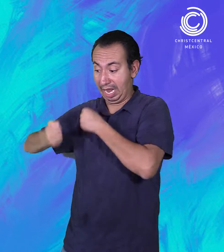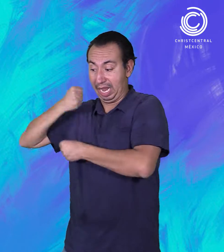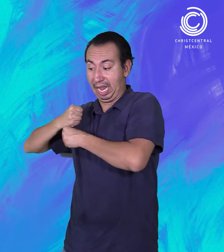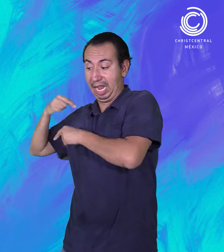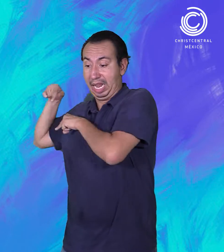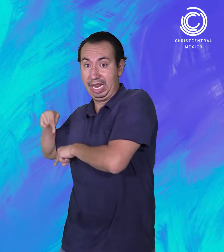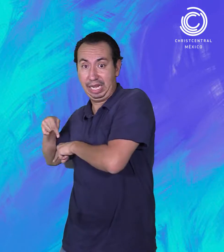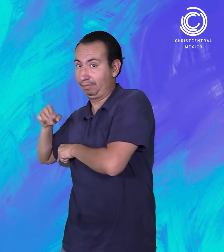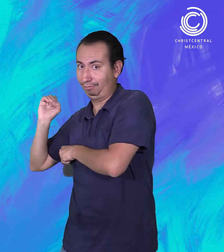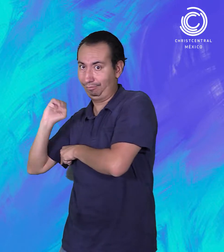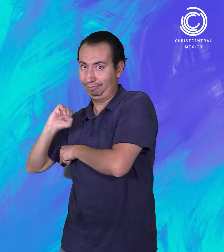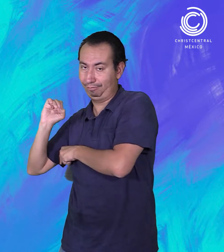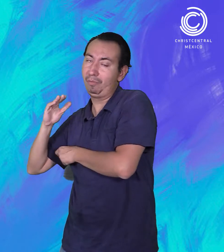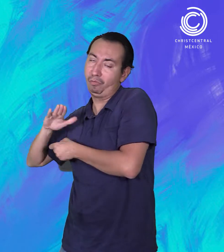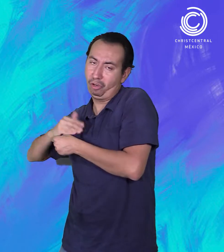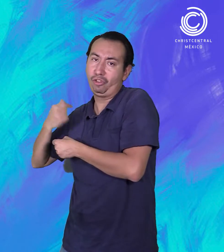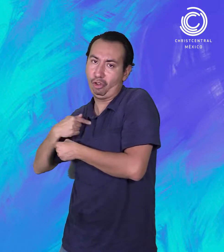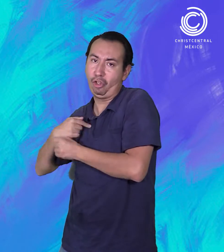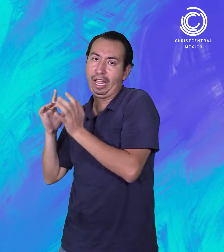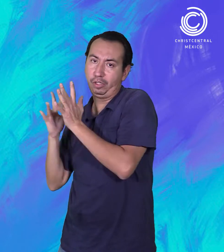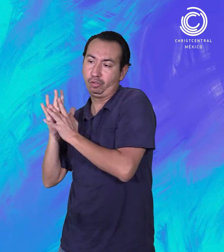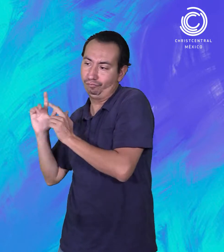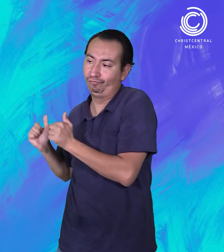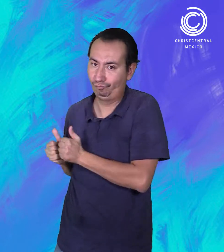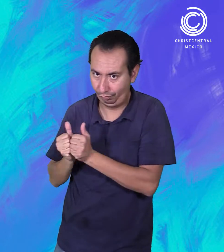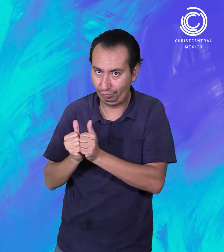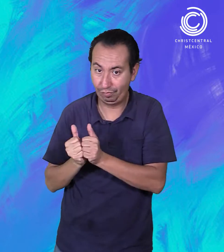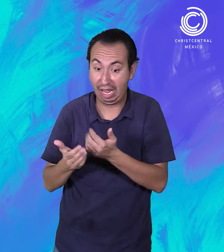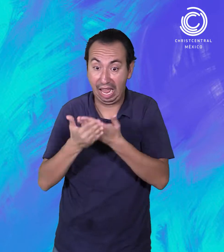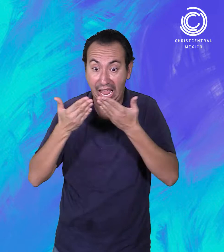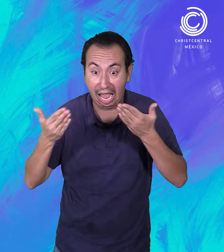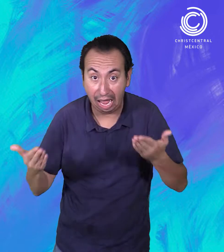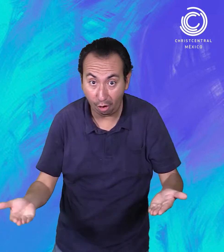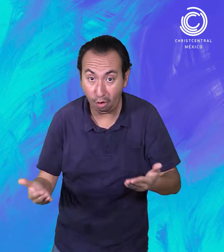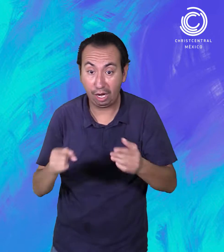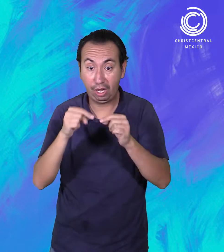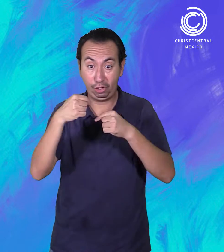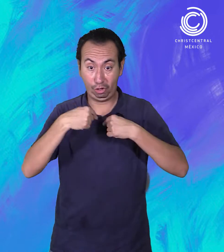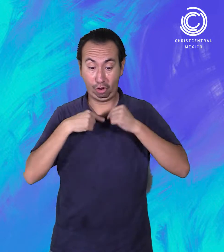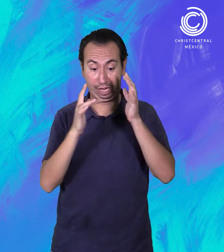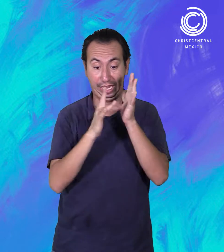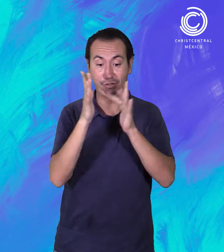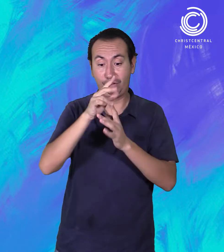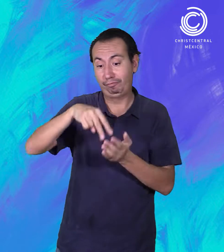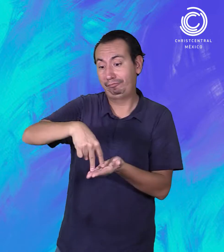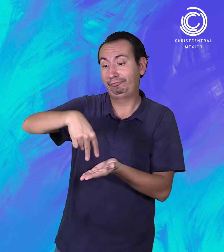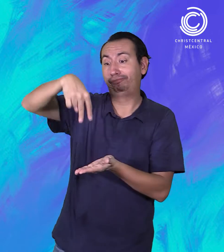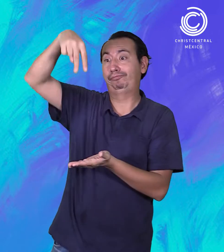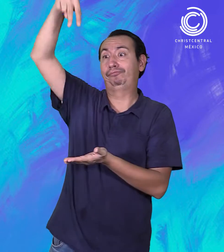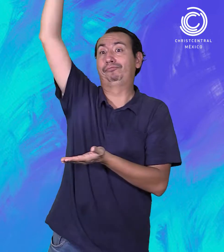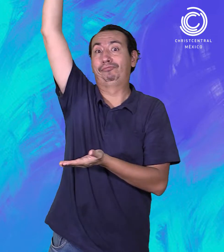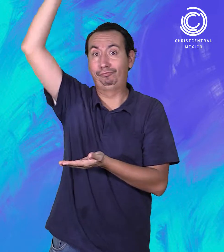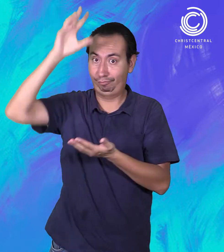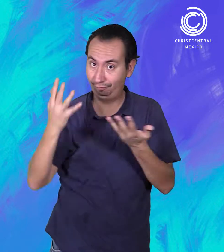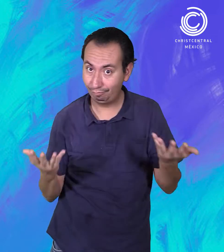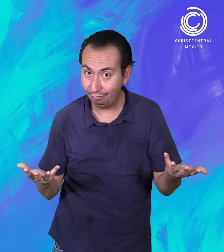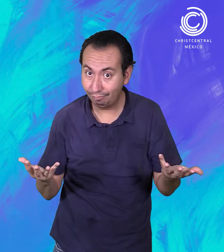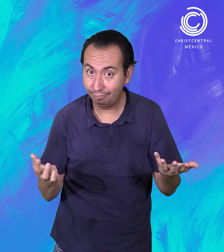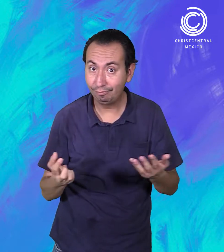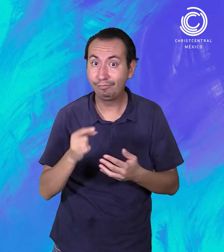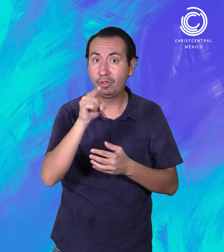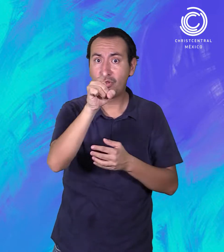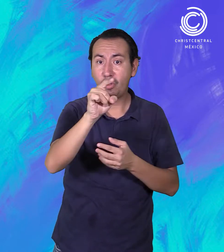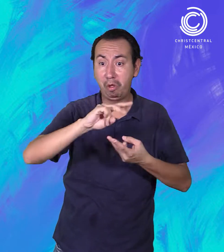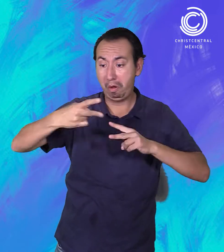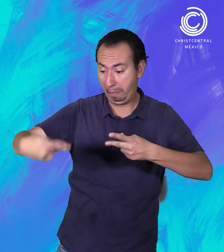ustedes o con vosotros, dice. Pero ahora voy al que me envió y ninguno de vosotros me pregunta, ¿a dónde vas?